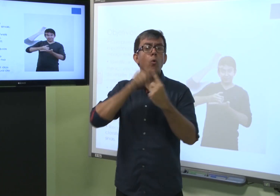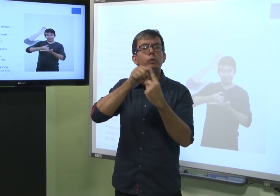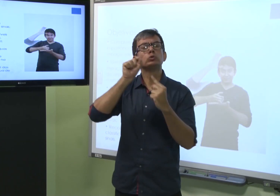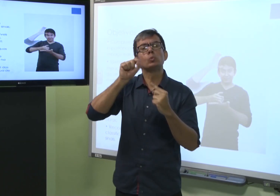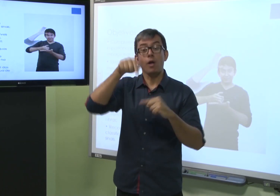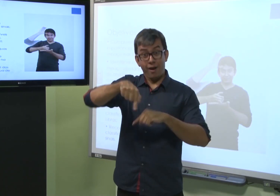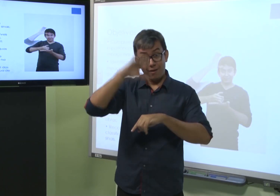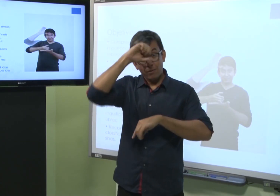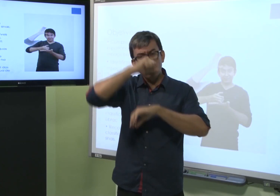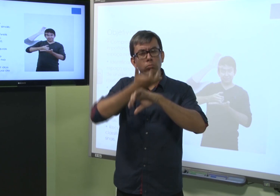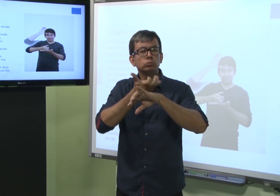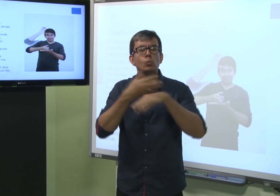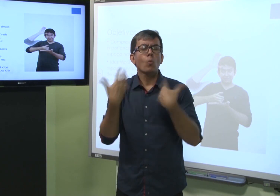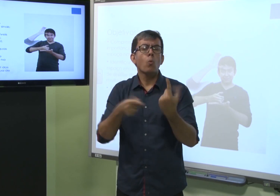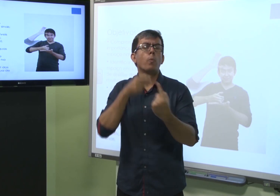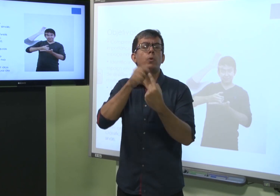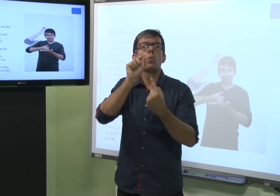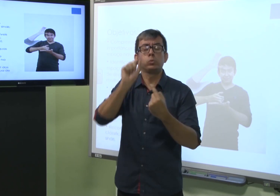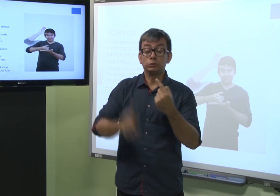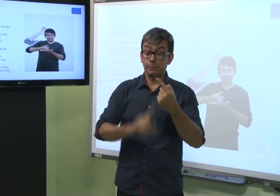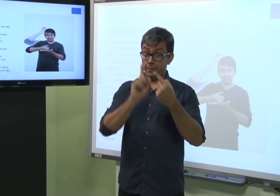Então, qual é o objetivo deste conteúdo?